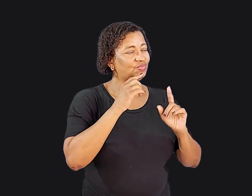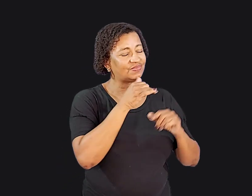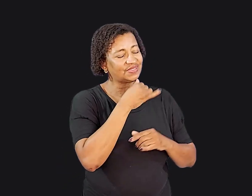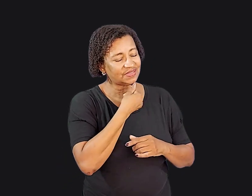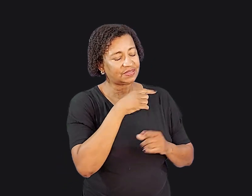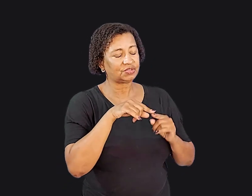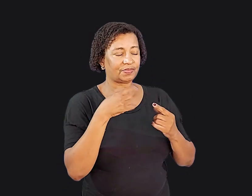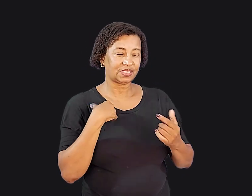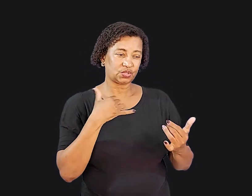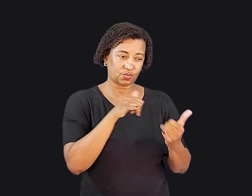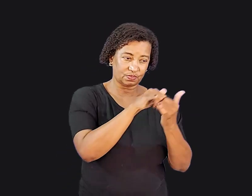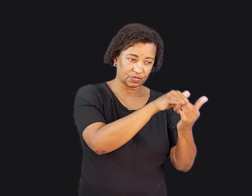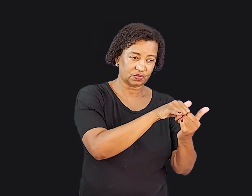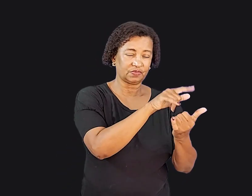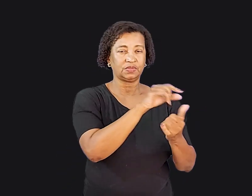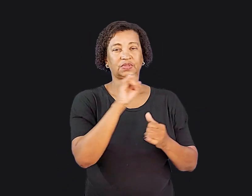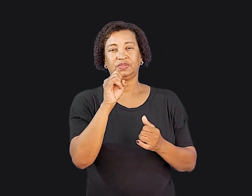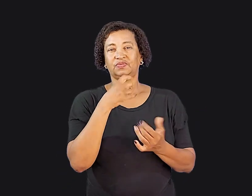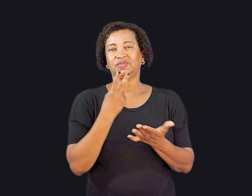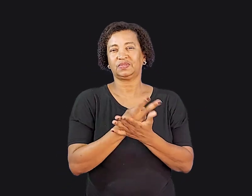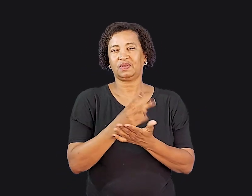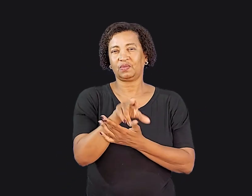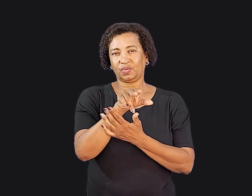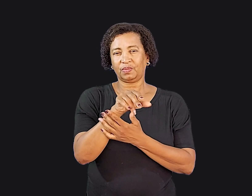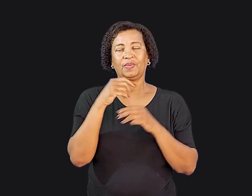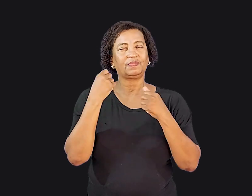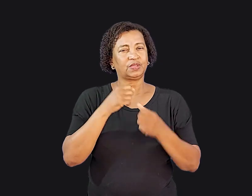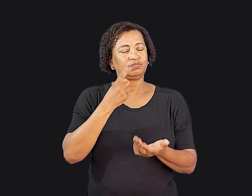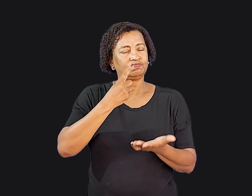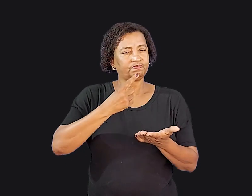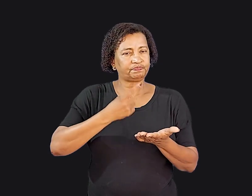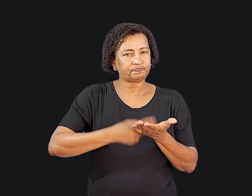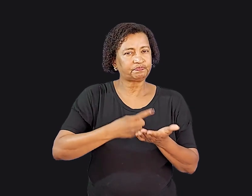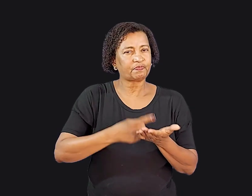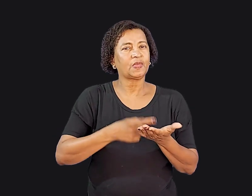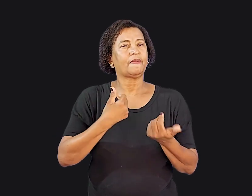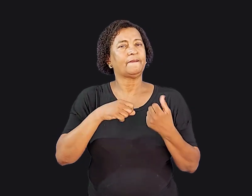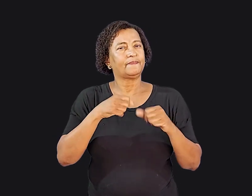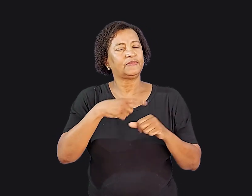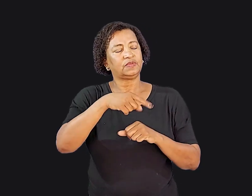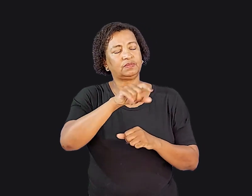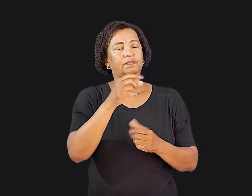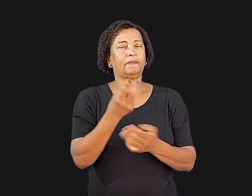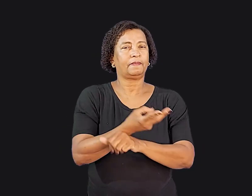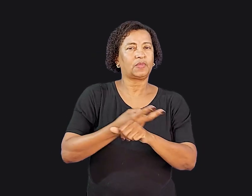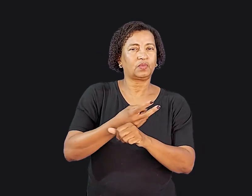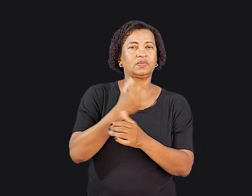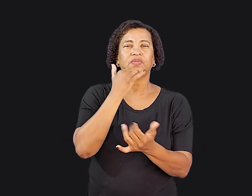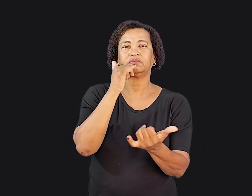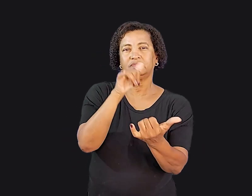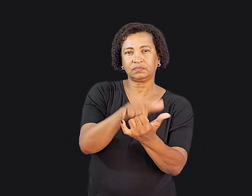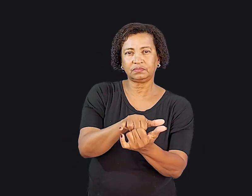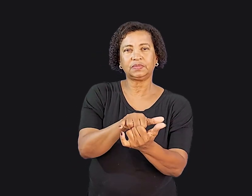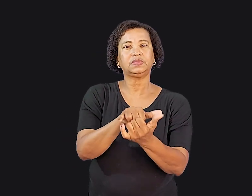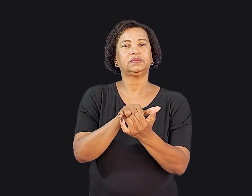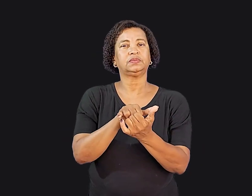eu o perdoo." Se você errar com o seu irmão, tem a obrigação de procurá-lo e pedir perdão. Se ele errar com você, você tem